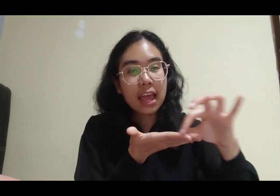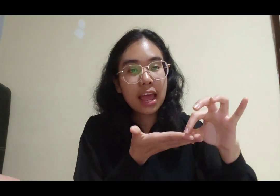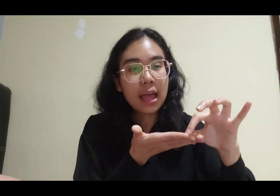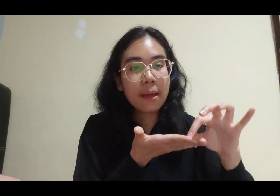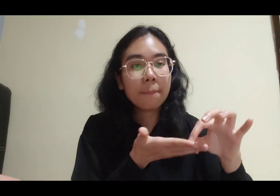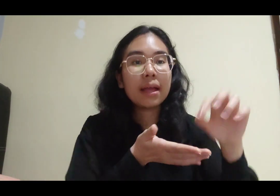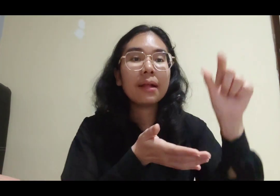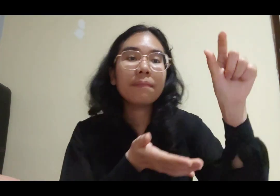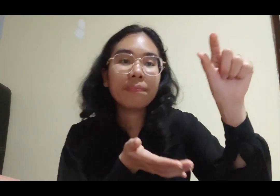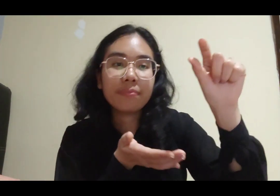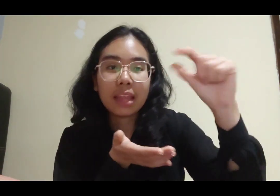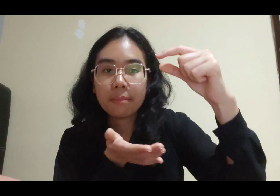nama,